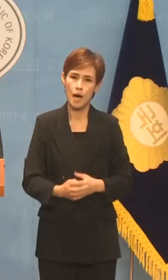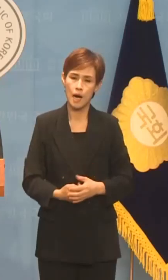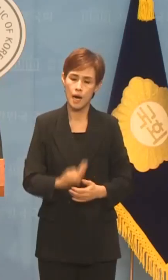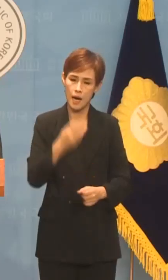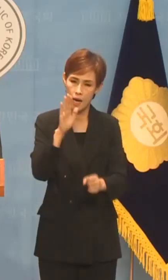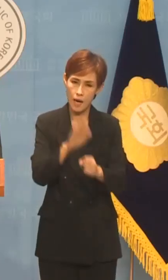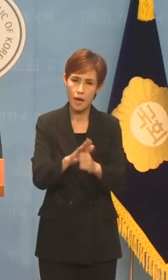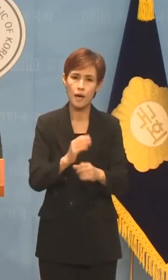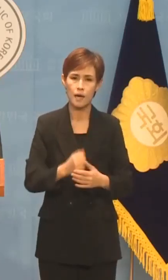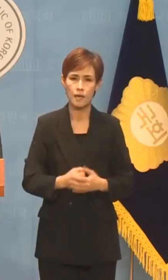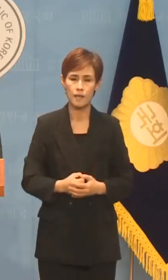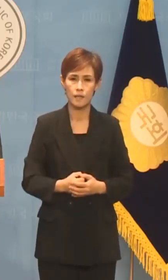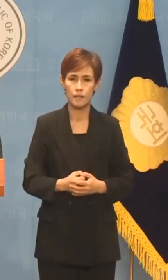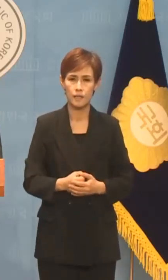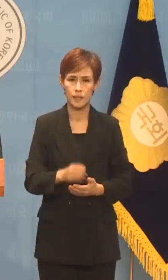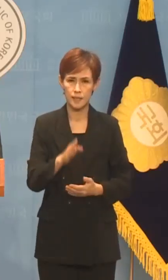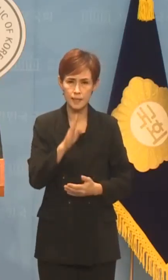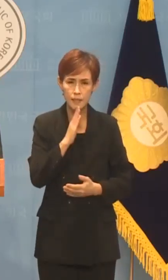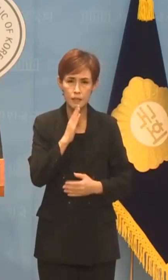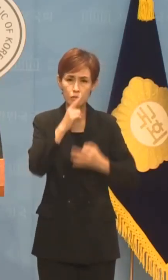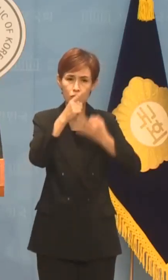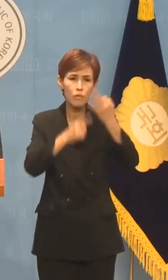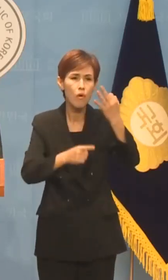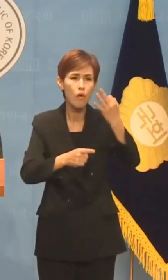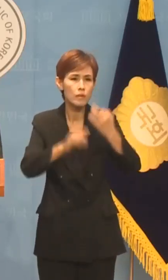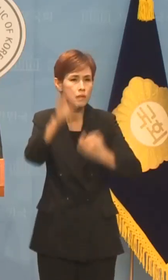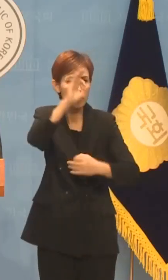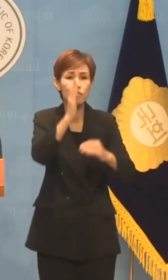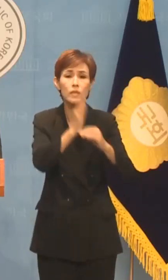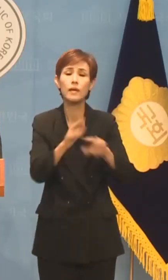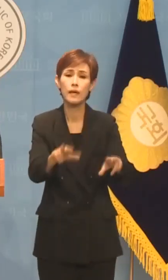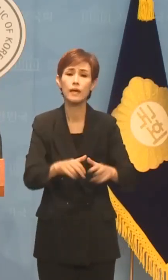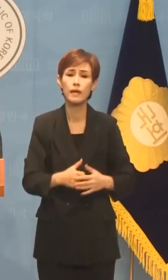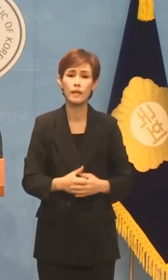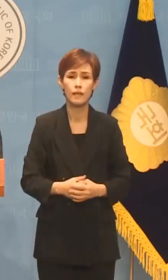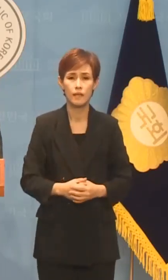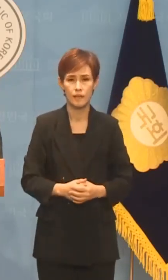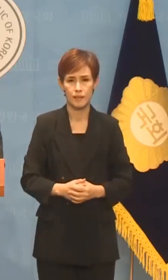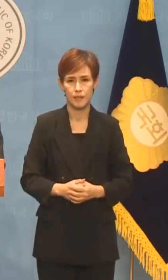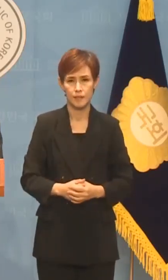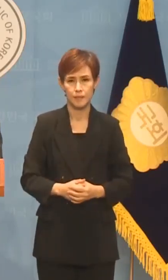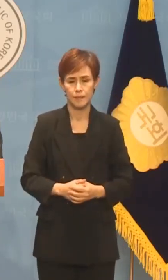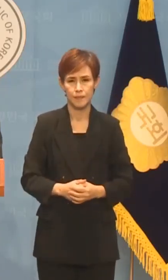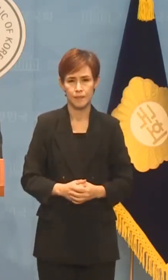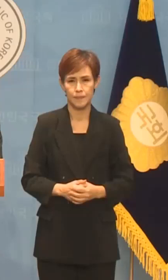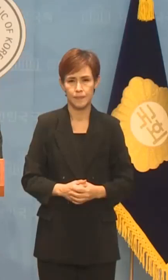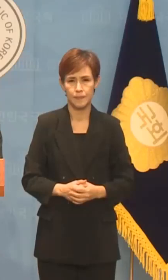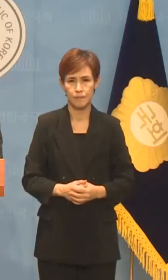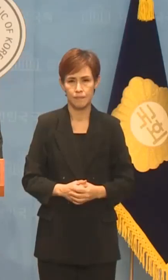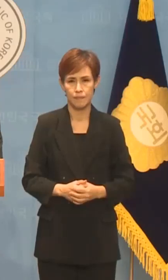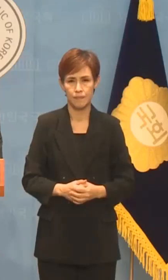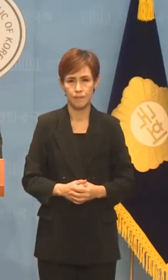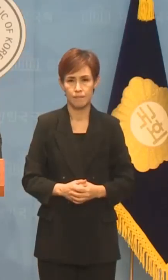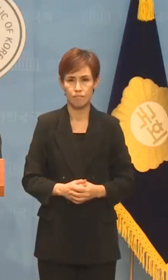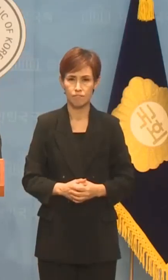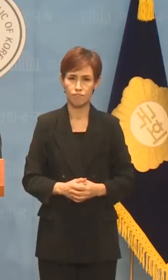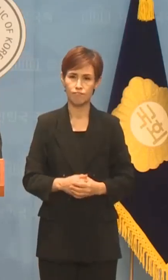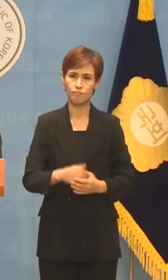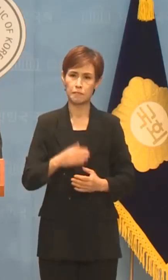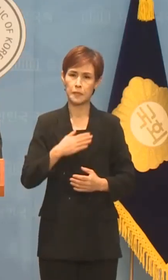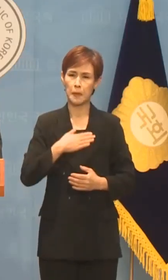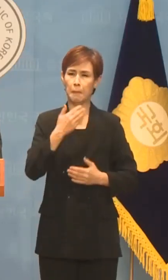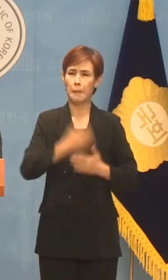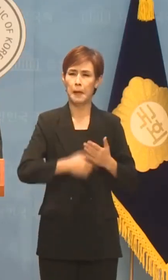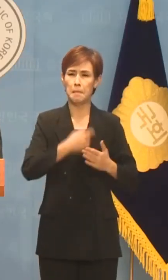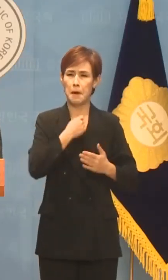기막혀하고 있습니다. 진짜 윤석열을 찾습니다. 온갖 범죄의 현장에서 자신만 쏙